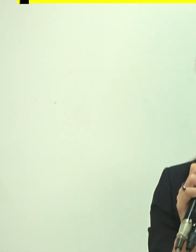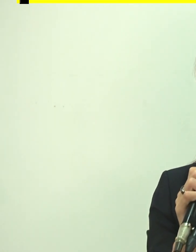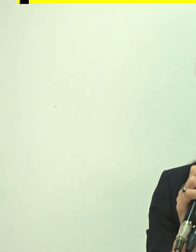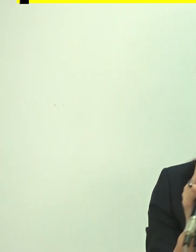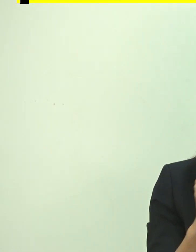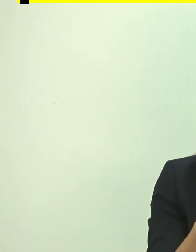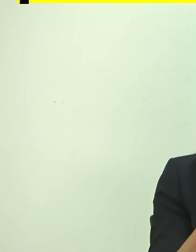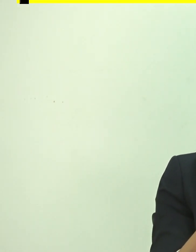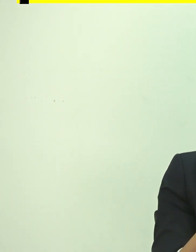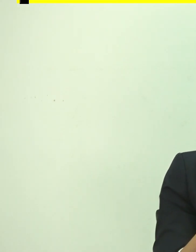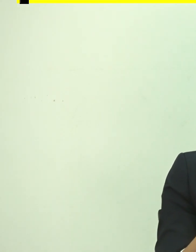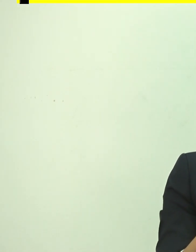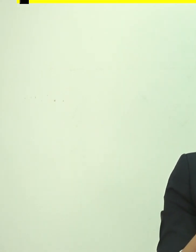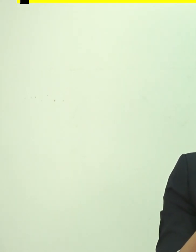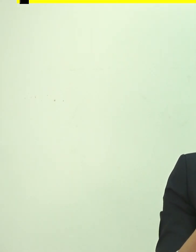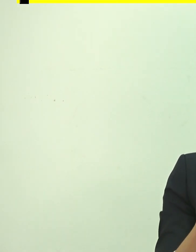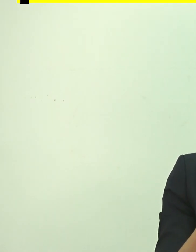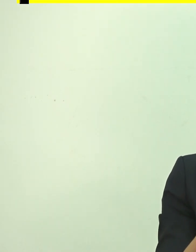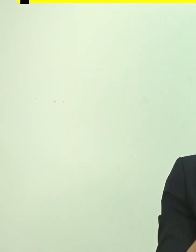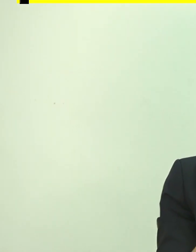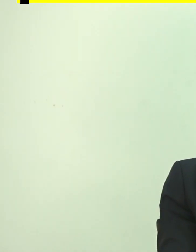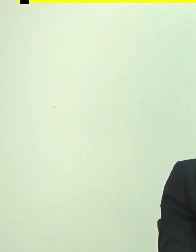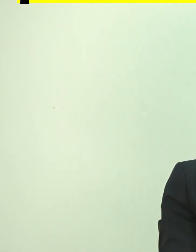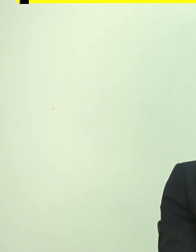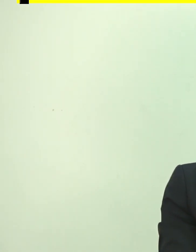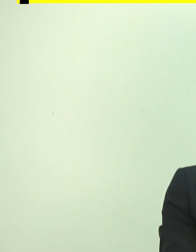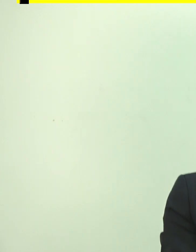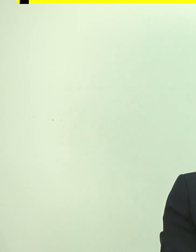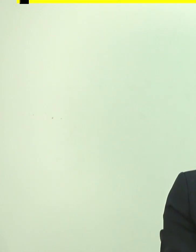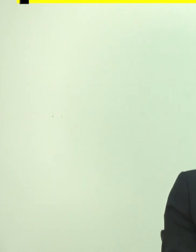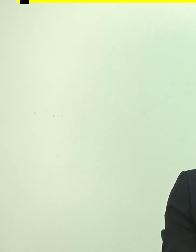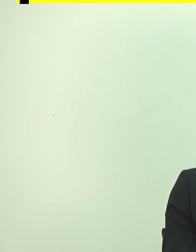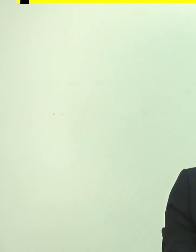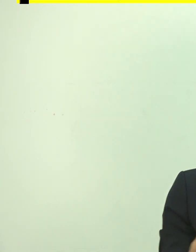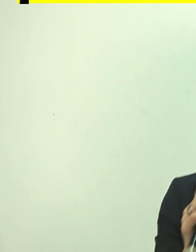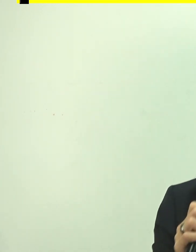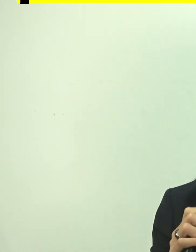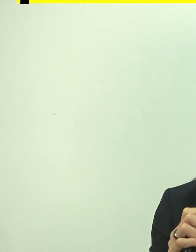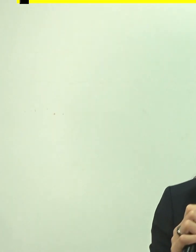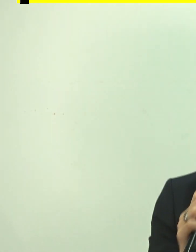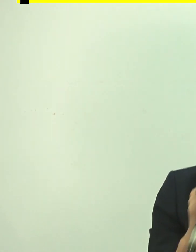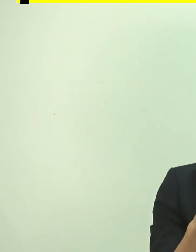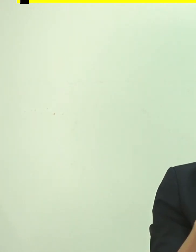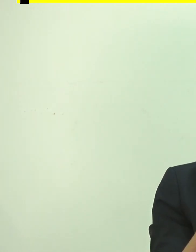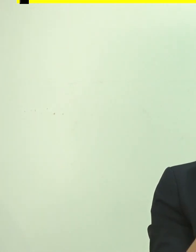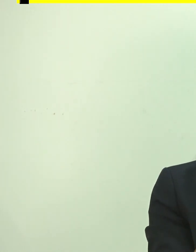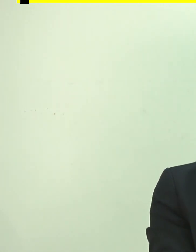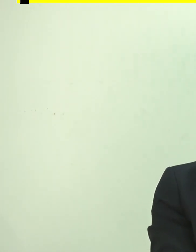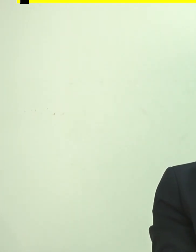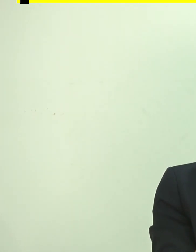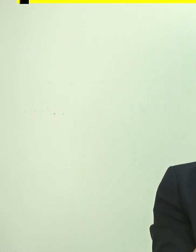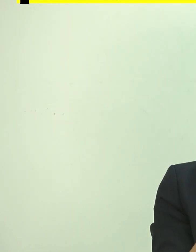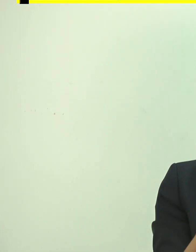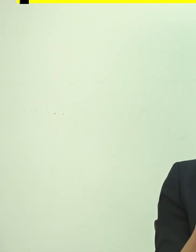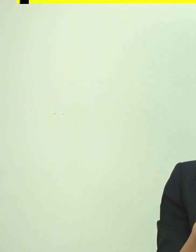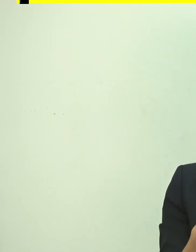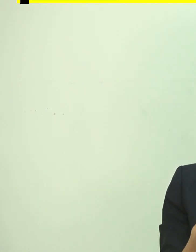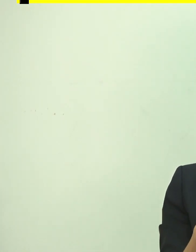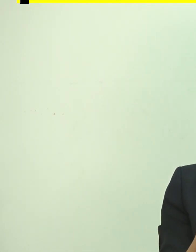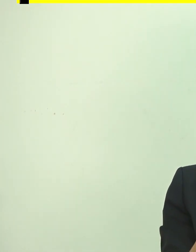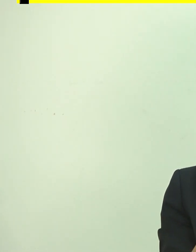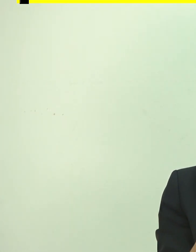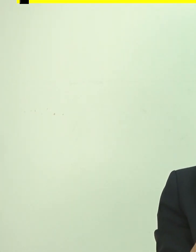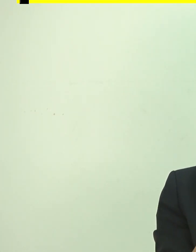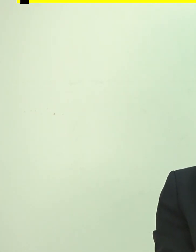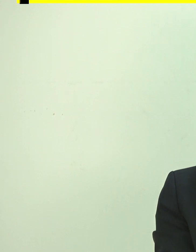なかなかスピードだけにスピード感のない当選結果でしたがで